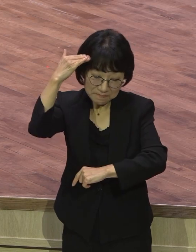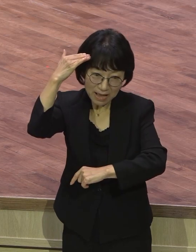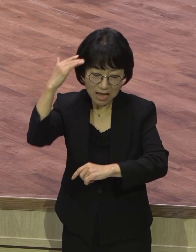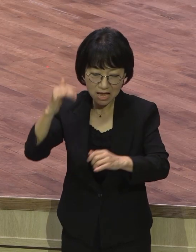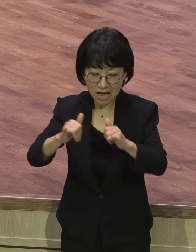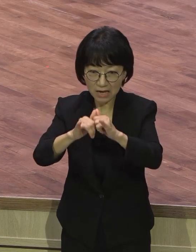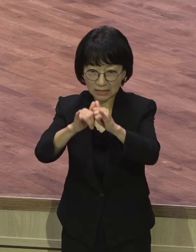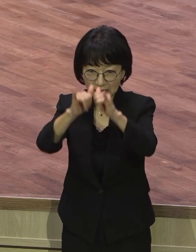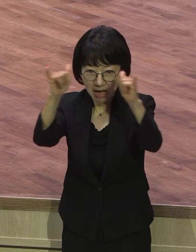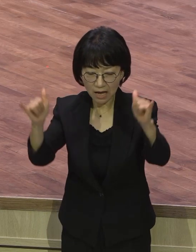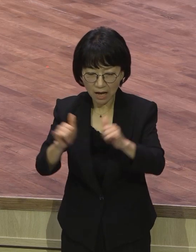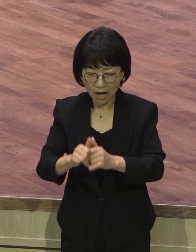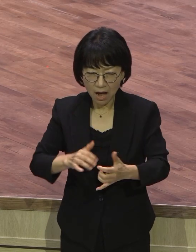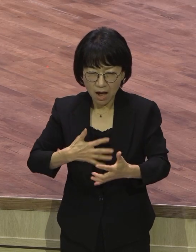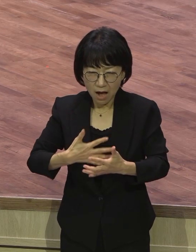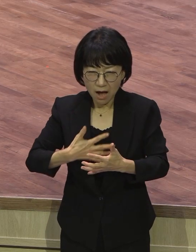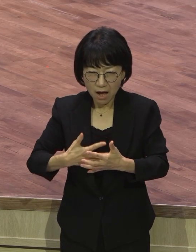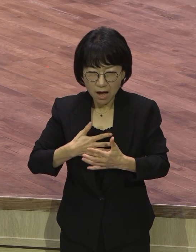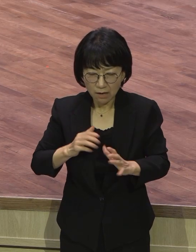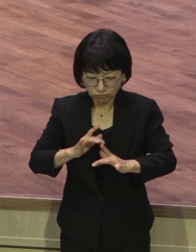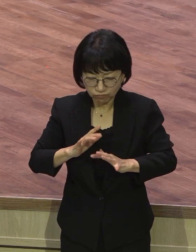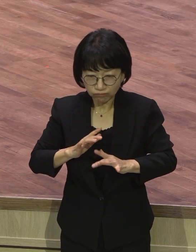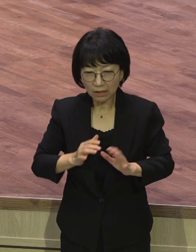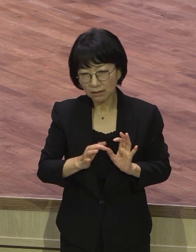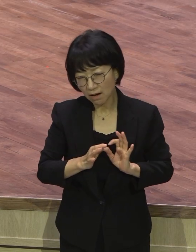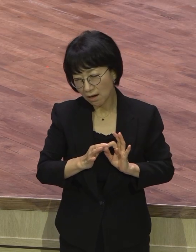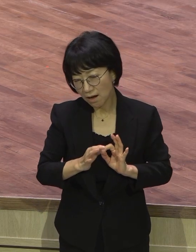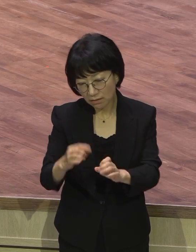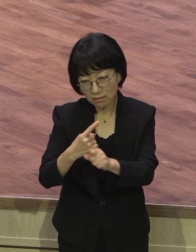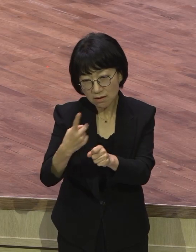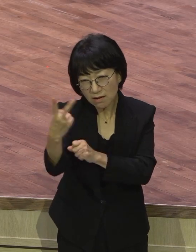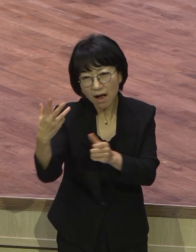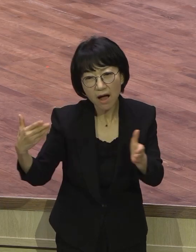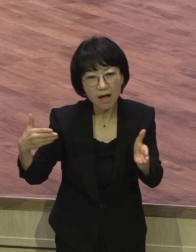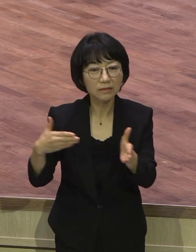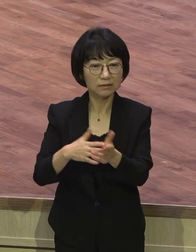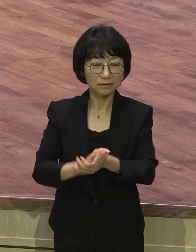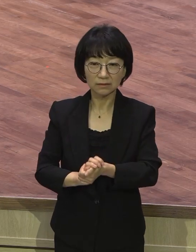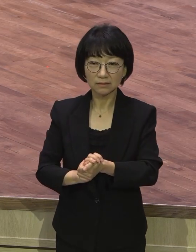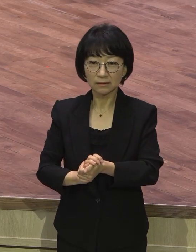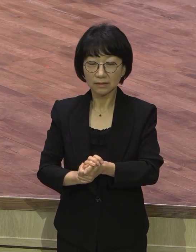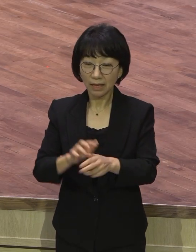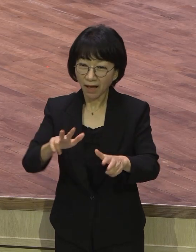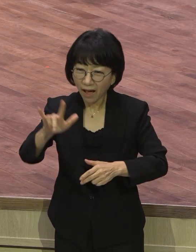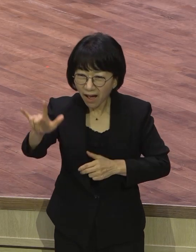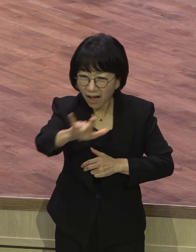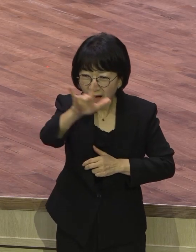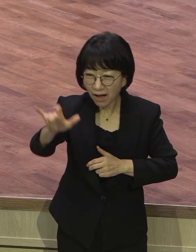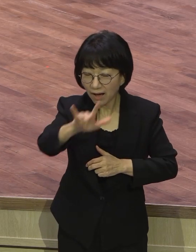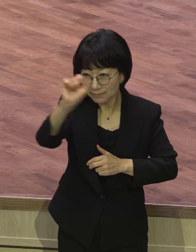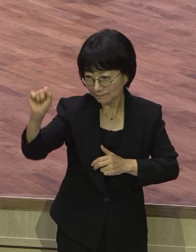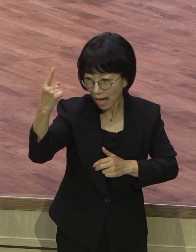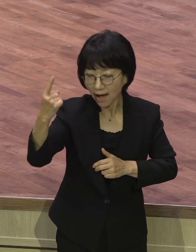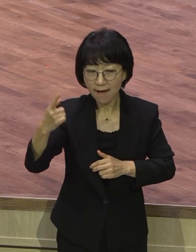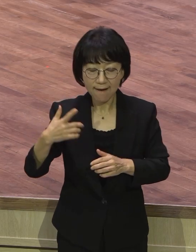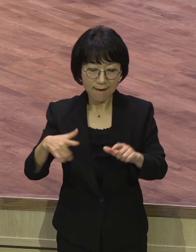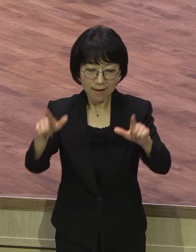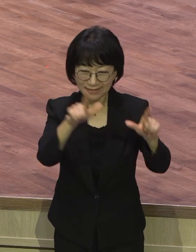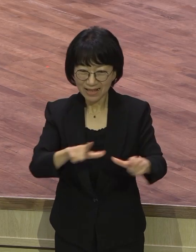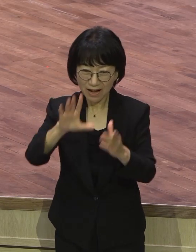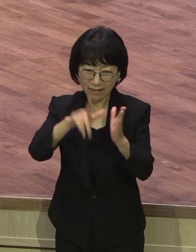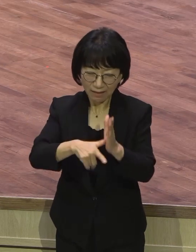두려움은 계속된다. 그 말이 이런 코로나19로 인해서 지금 우리 생활이나 경제적으로